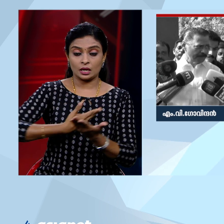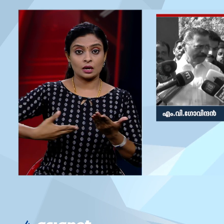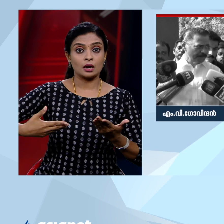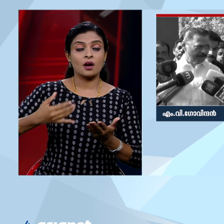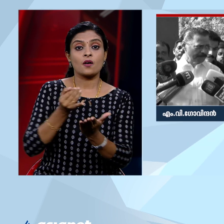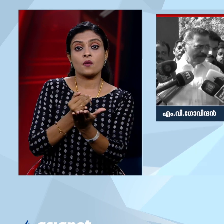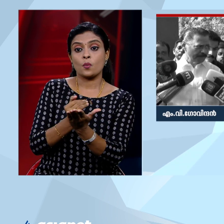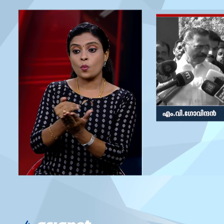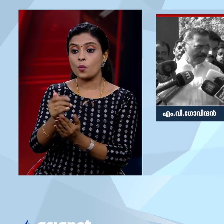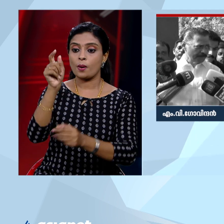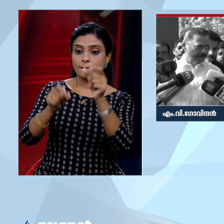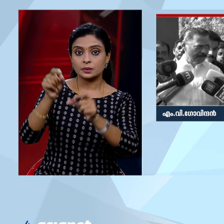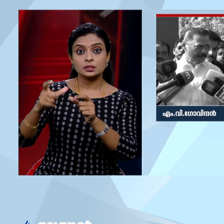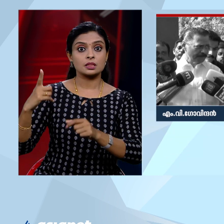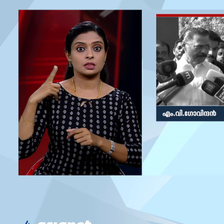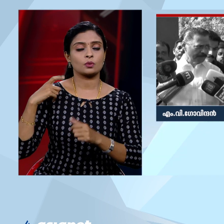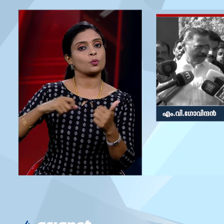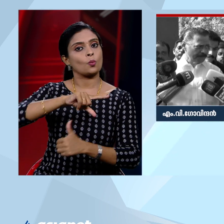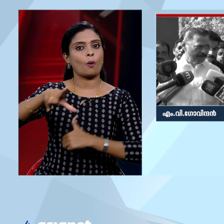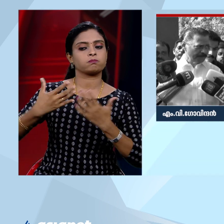കർഷകരുമായിട്ടുള്ള എല്ലാ പ്രതിനിധികളുമായിട്ടും ചർച്ച നടത്തി